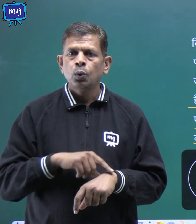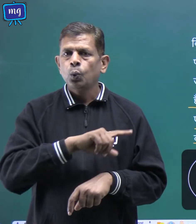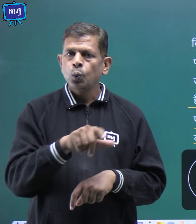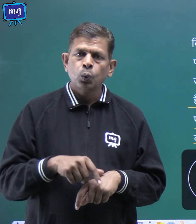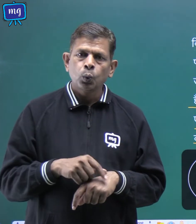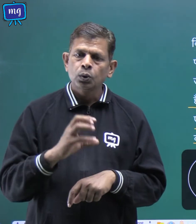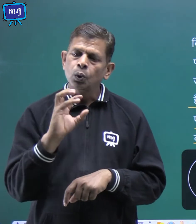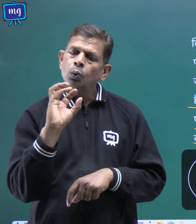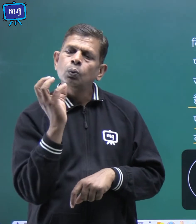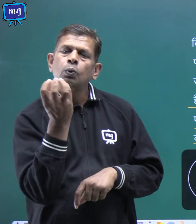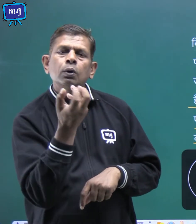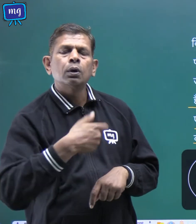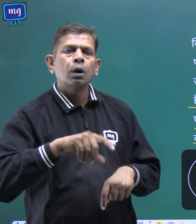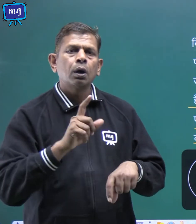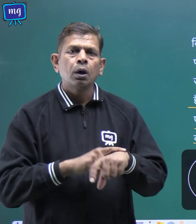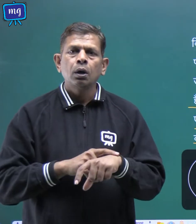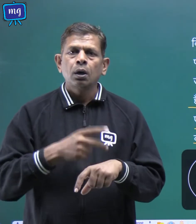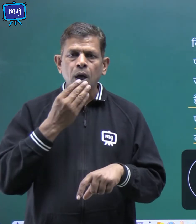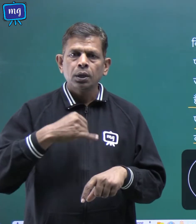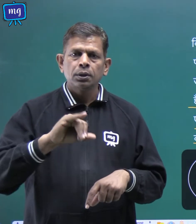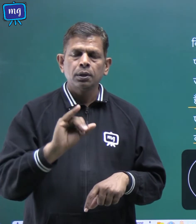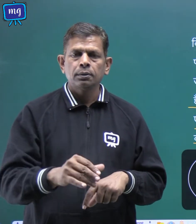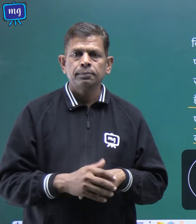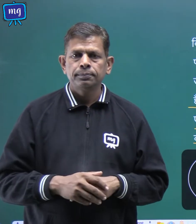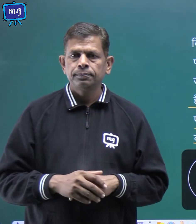उसका घूर्णन काल कहते हैं।